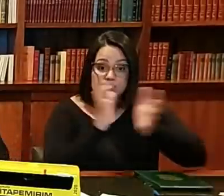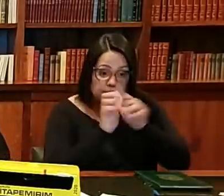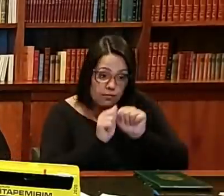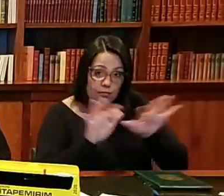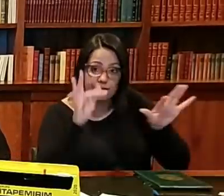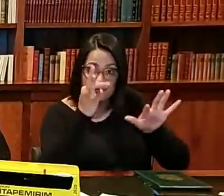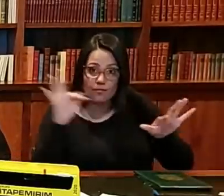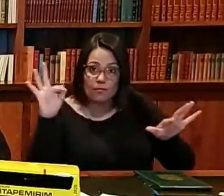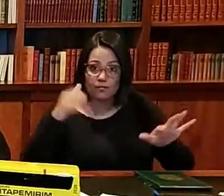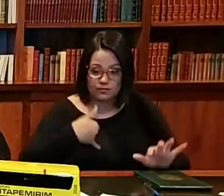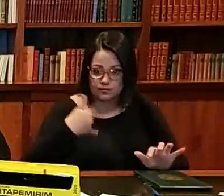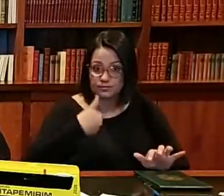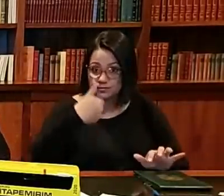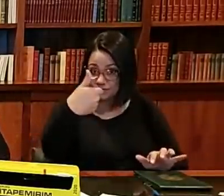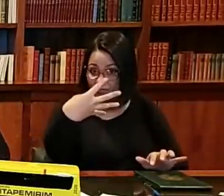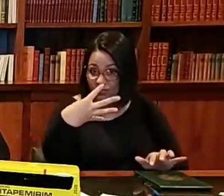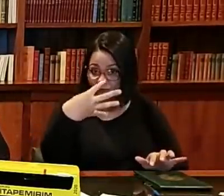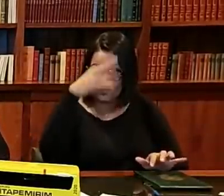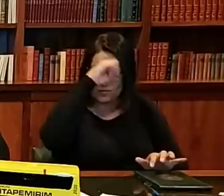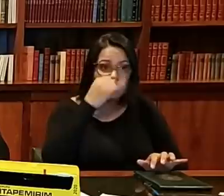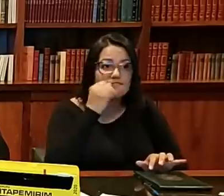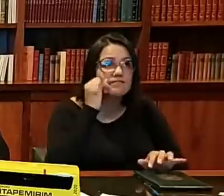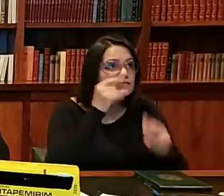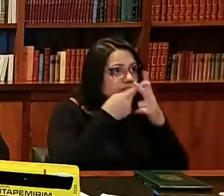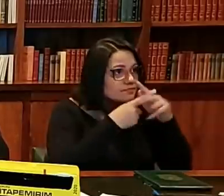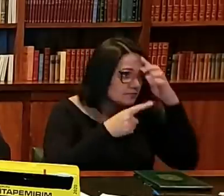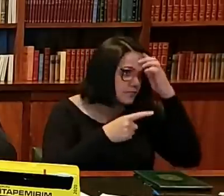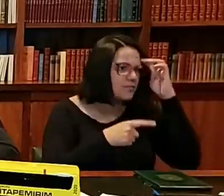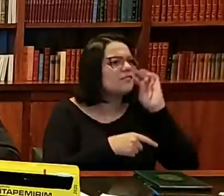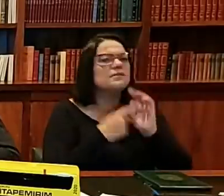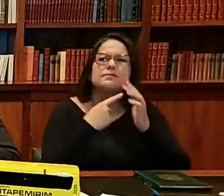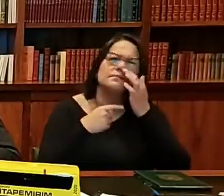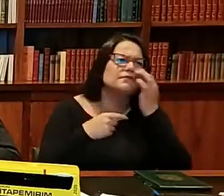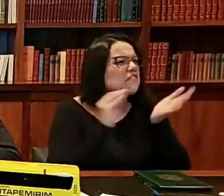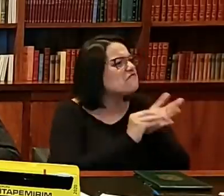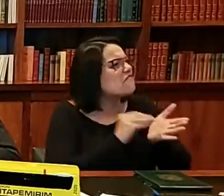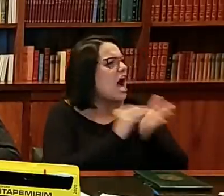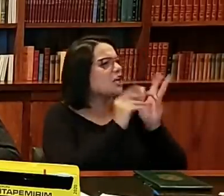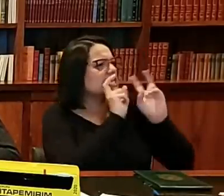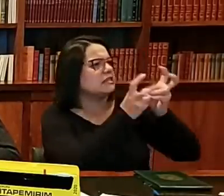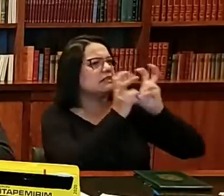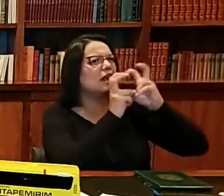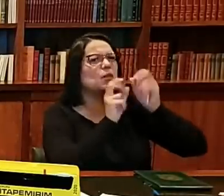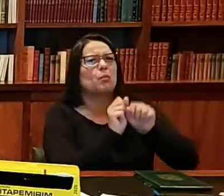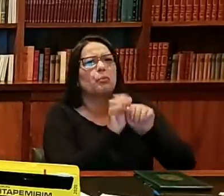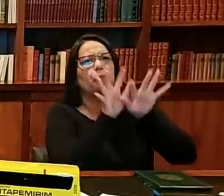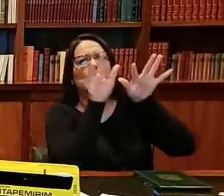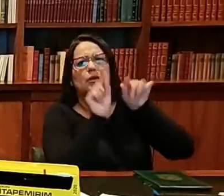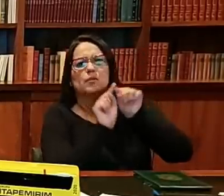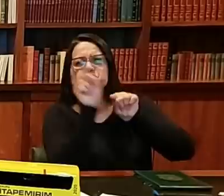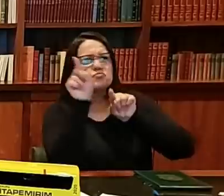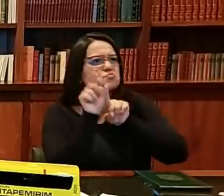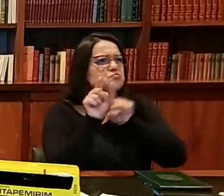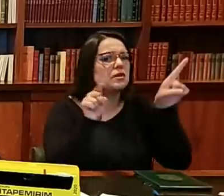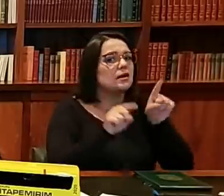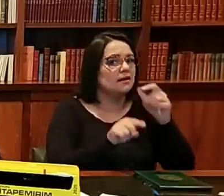eu era eletricista aprendiz lá. Aí eu sempre ficava olhando, pô, a gente precisa ter mais ferrovia no Brasil, mais ferrovia. Cara, obrigado, velho, sério, muito bom. Eu